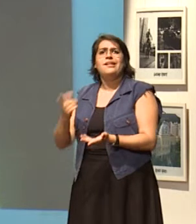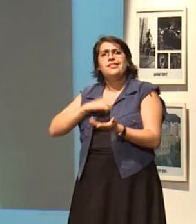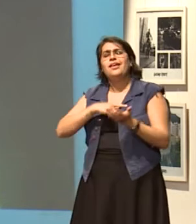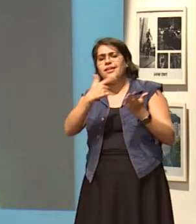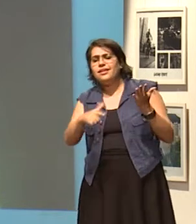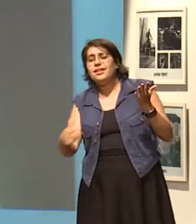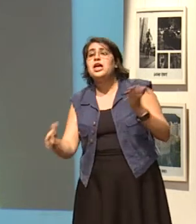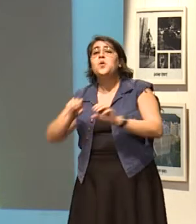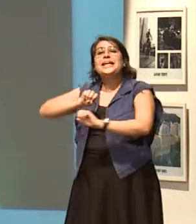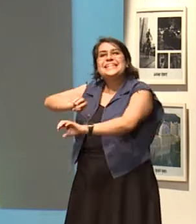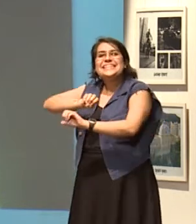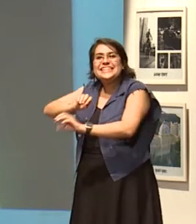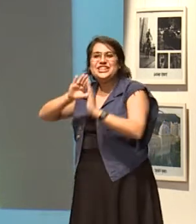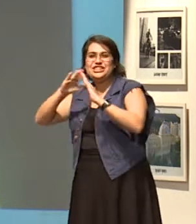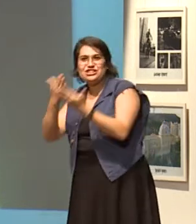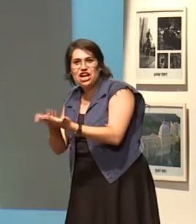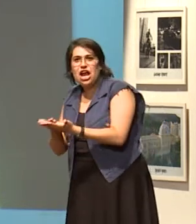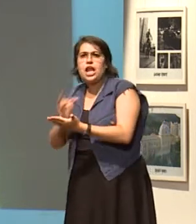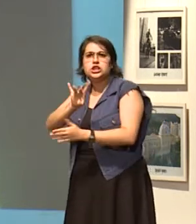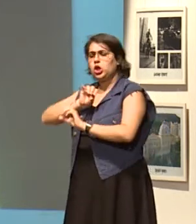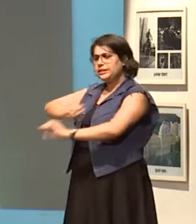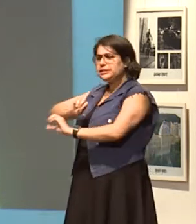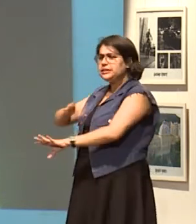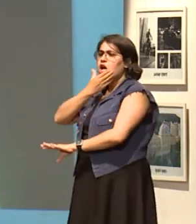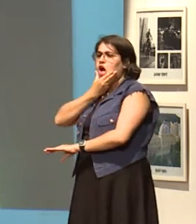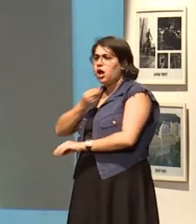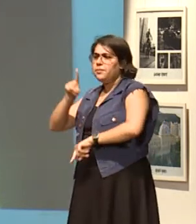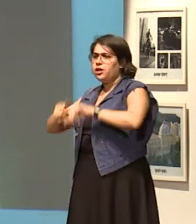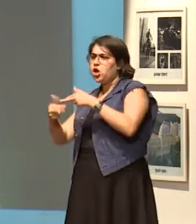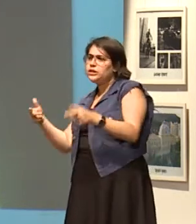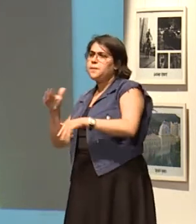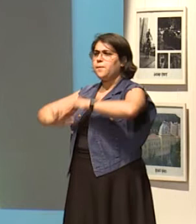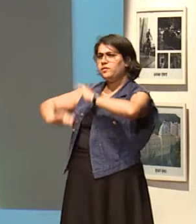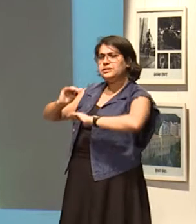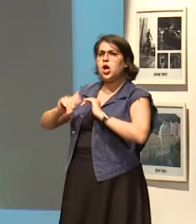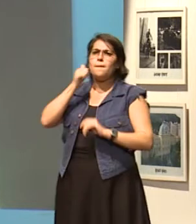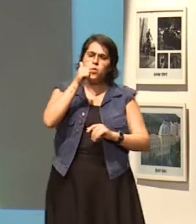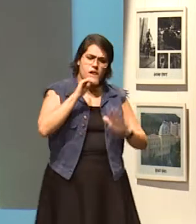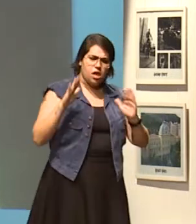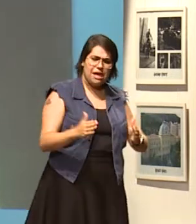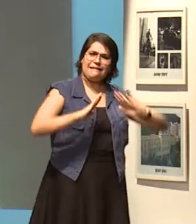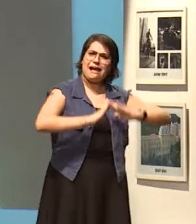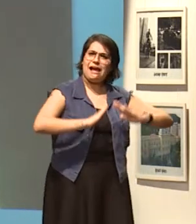vai ter esse contato com os filhos. Em relação à escola também, onde o homem é